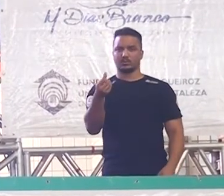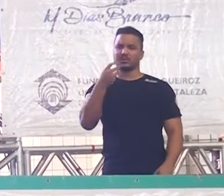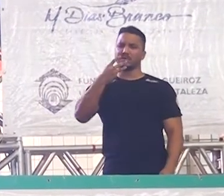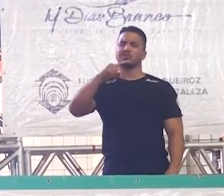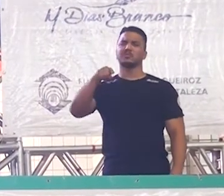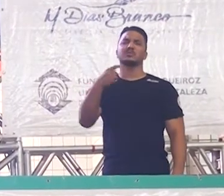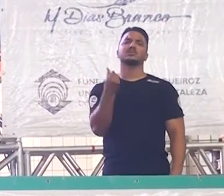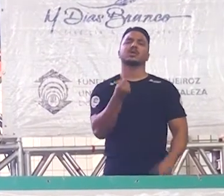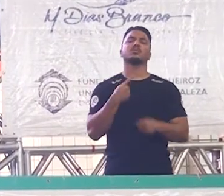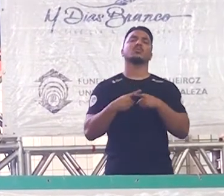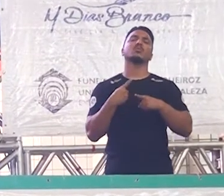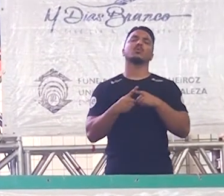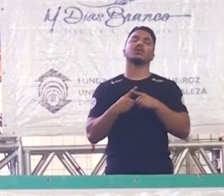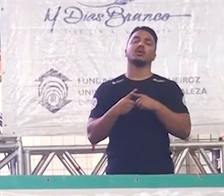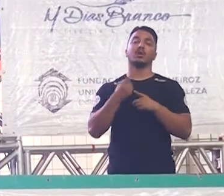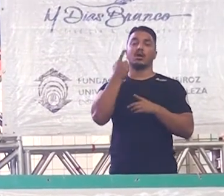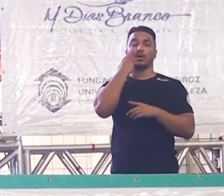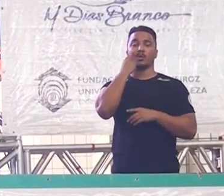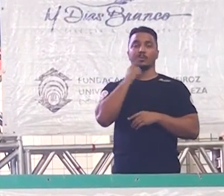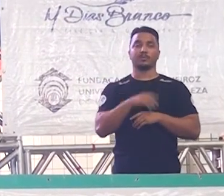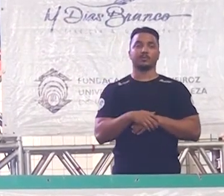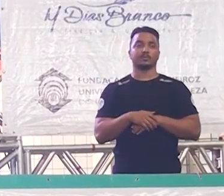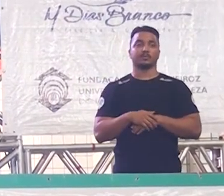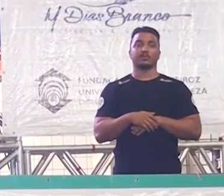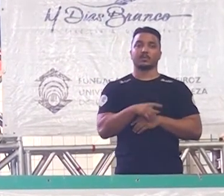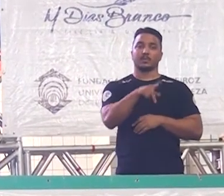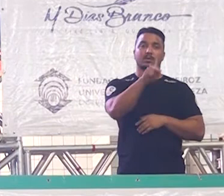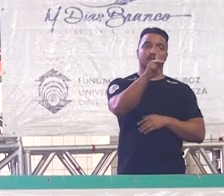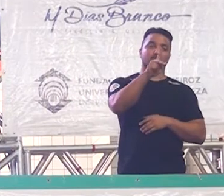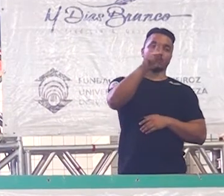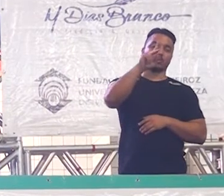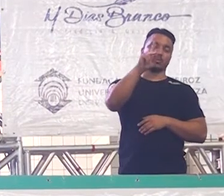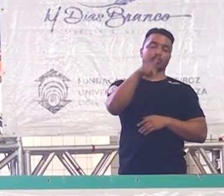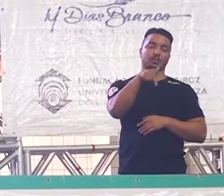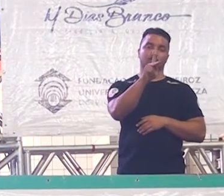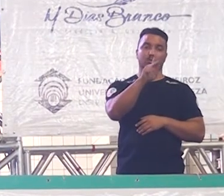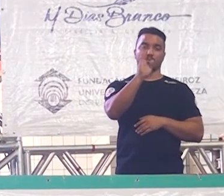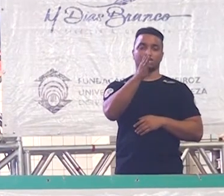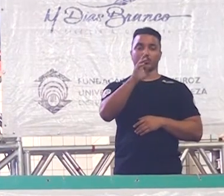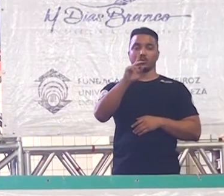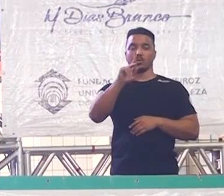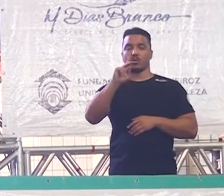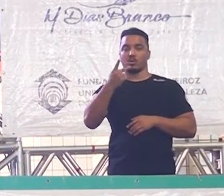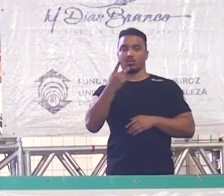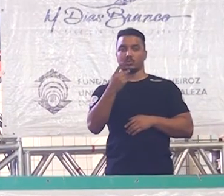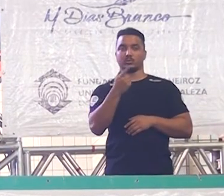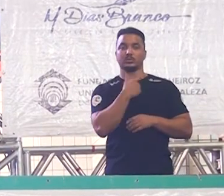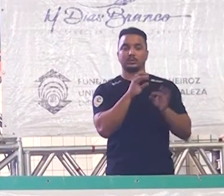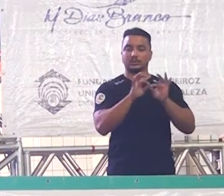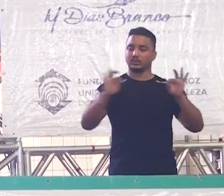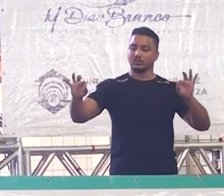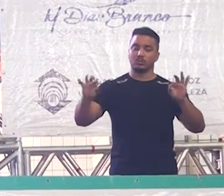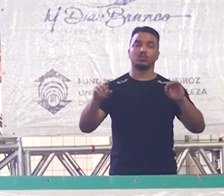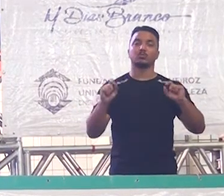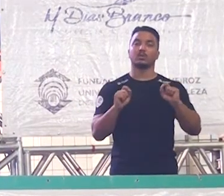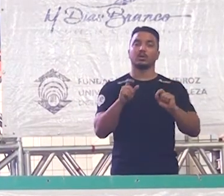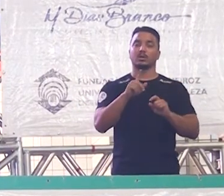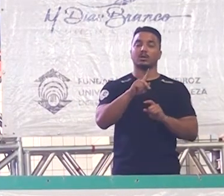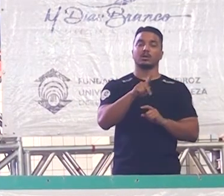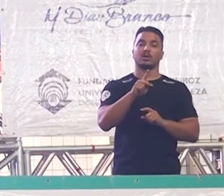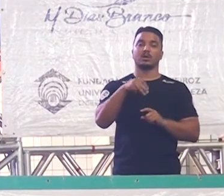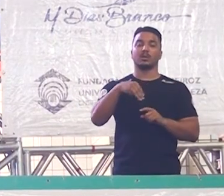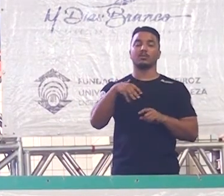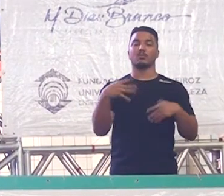esse 3,6? Olha, eu tenho quilômetro por hora. Quanto é um quilômetro? 1000 metros. Quanto é uma